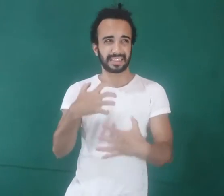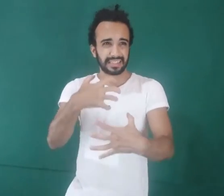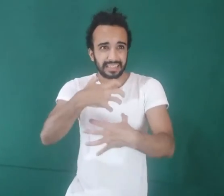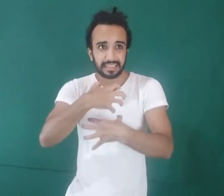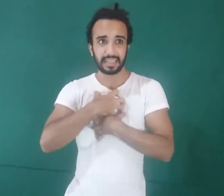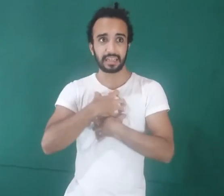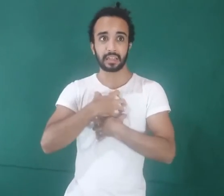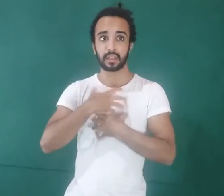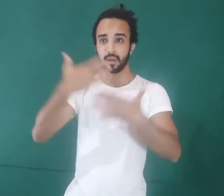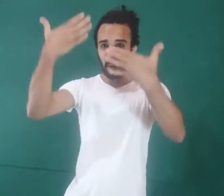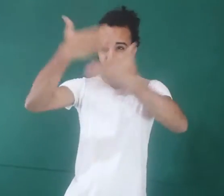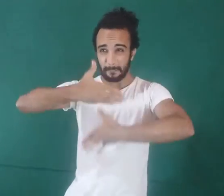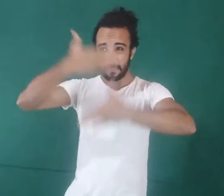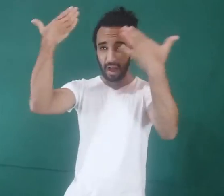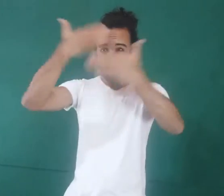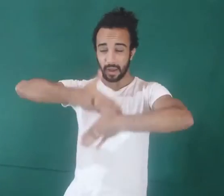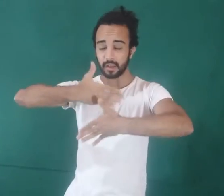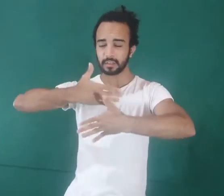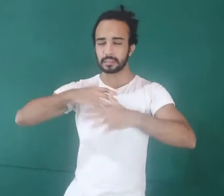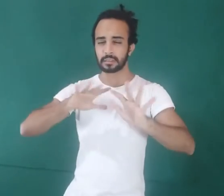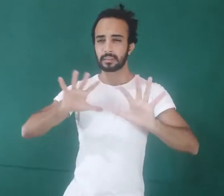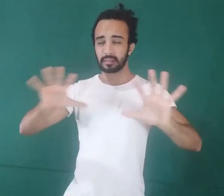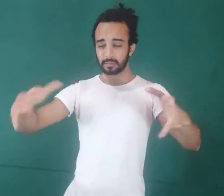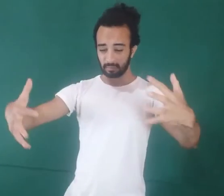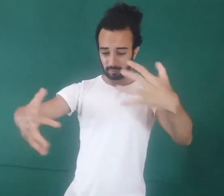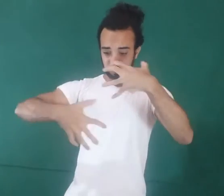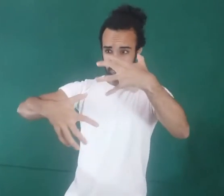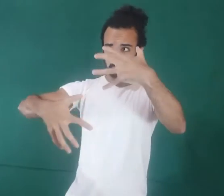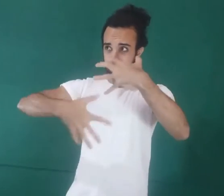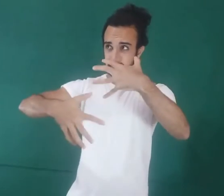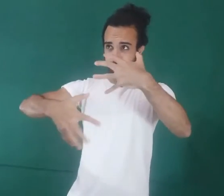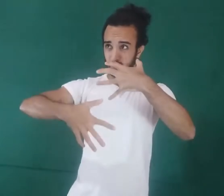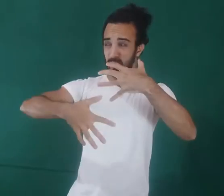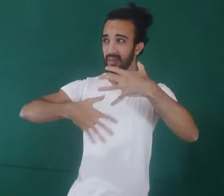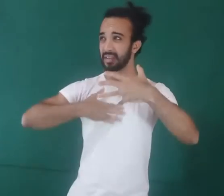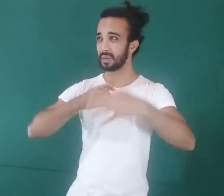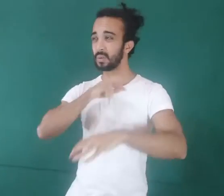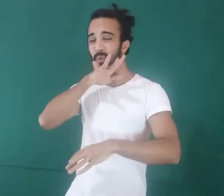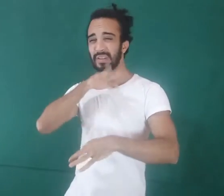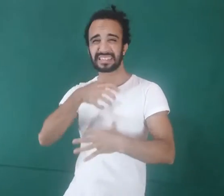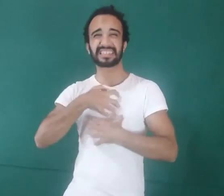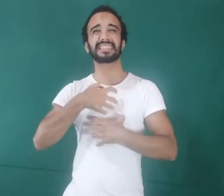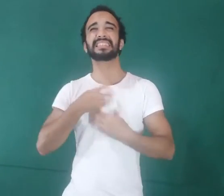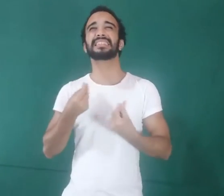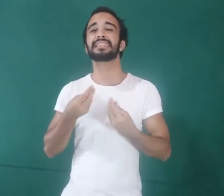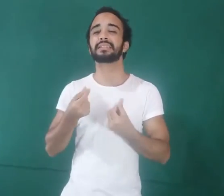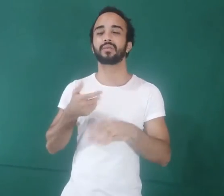atmosfera invisível, virtual, que te oprime. Ai, como E, é tipo chato, assim, né? Ai, que